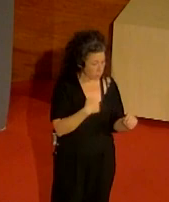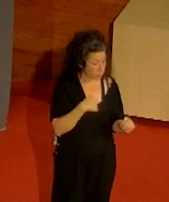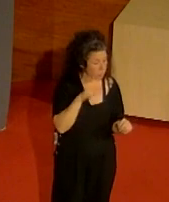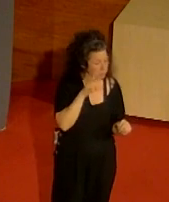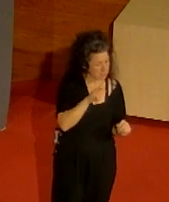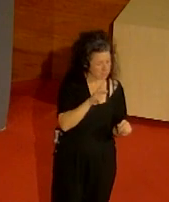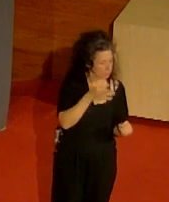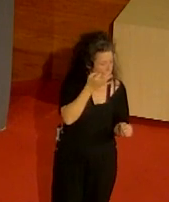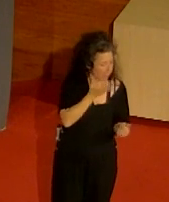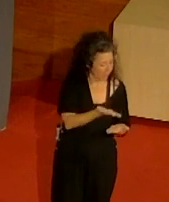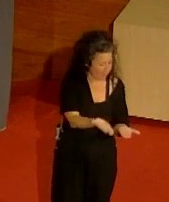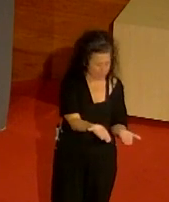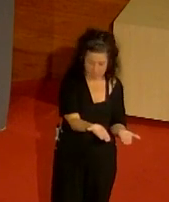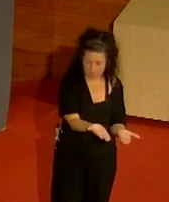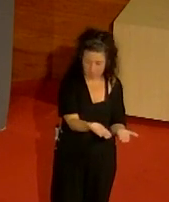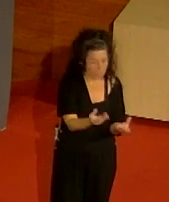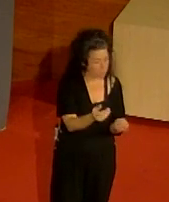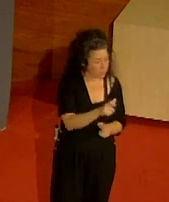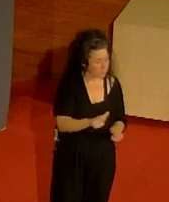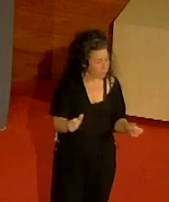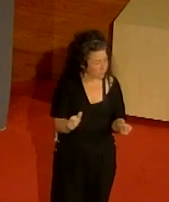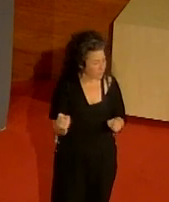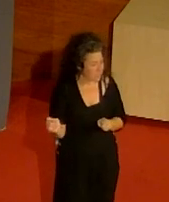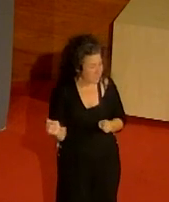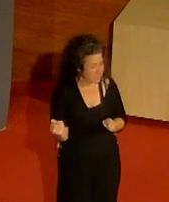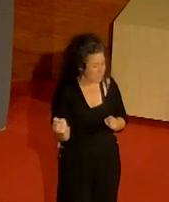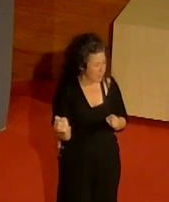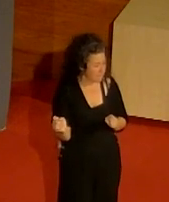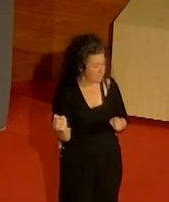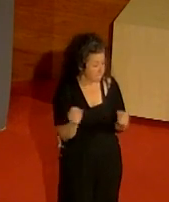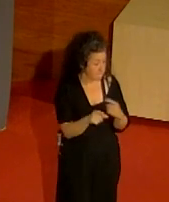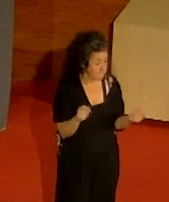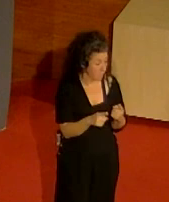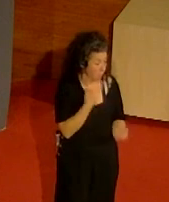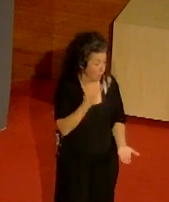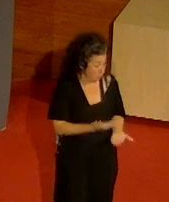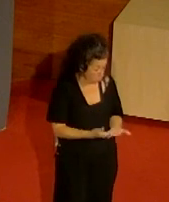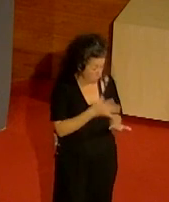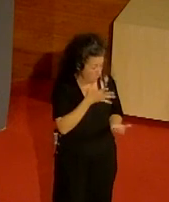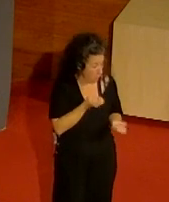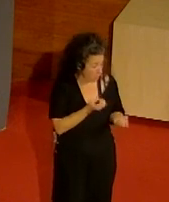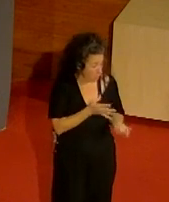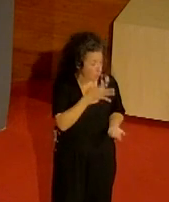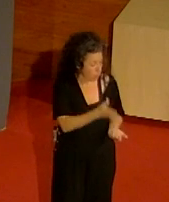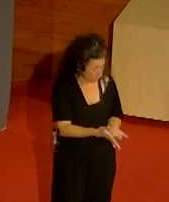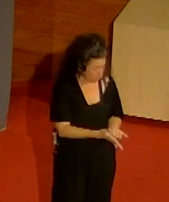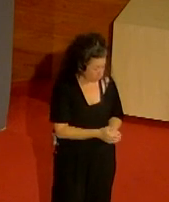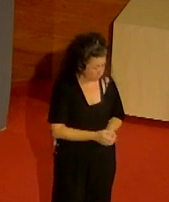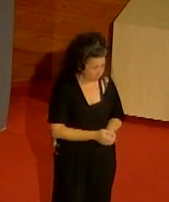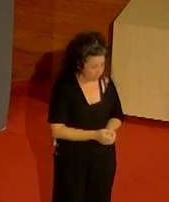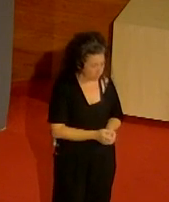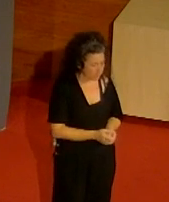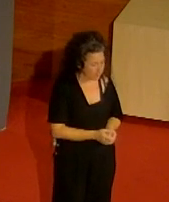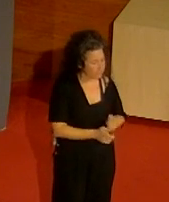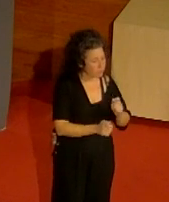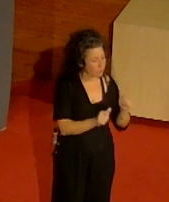la de que muchas personas que emigran se aburren, ahora contaremos por qué, pues los periodistas o la forma de contarlo, eso